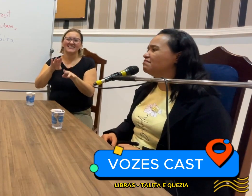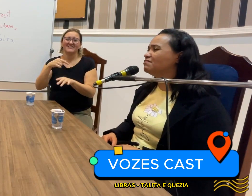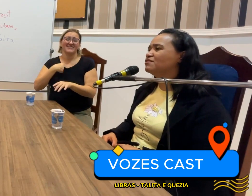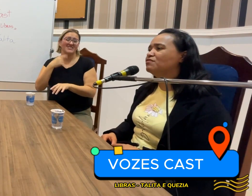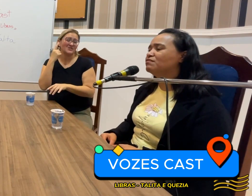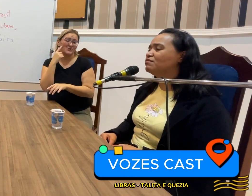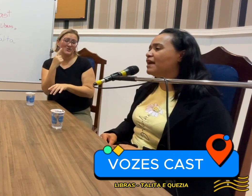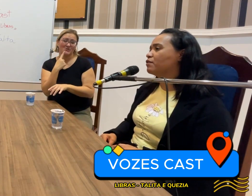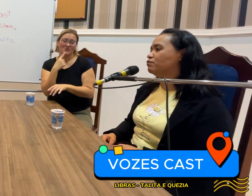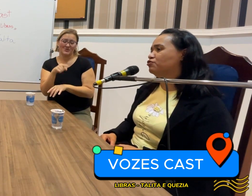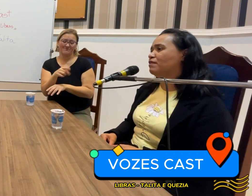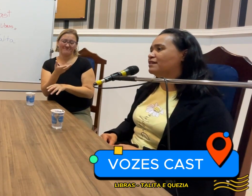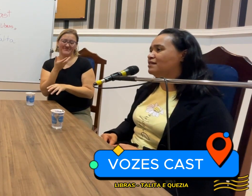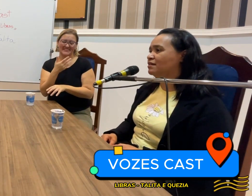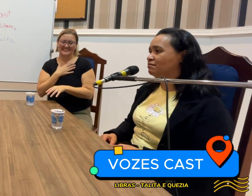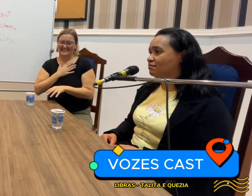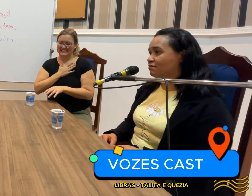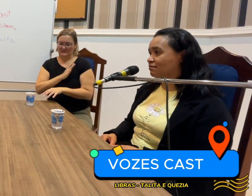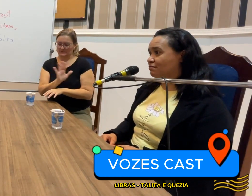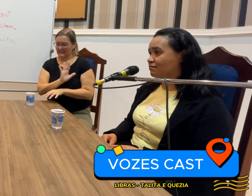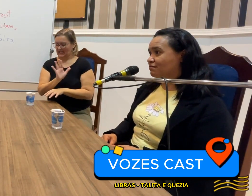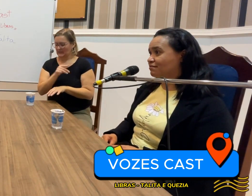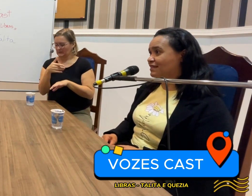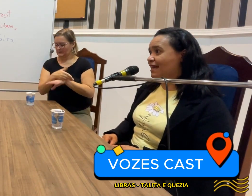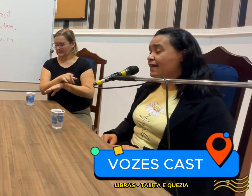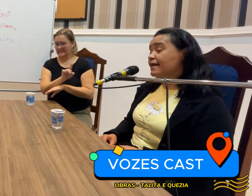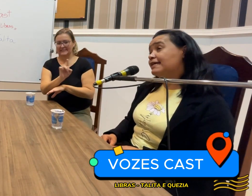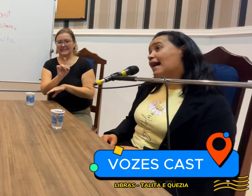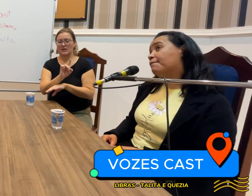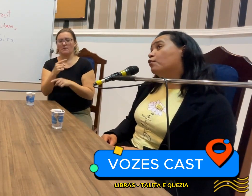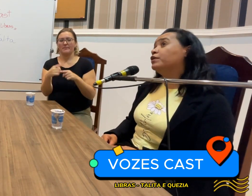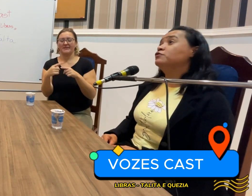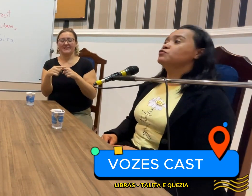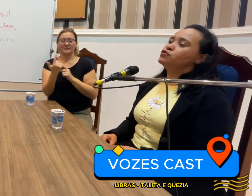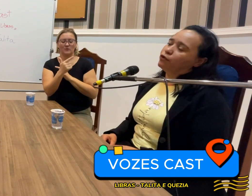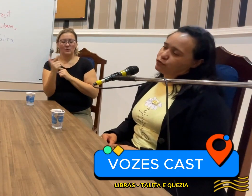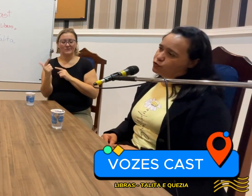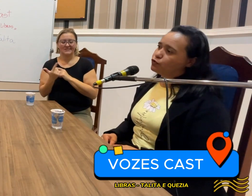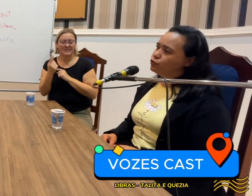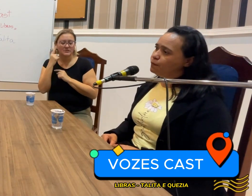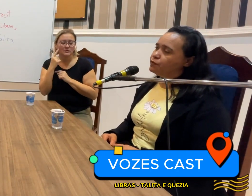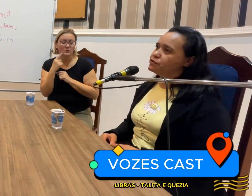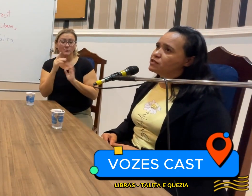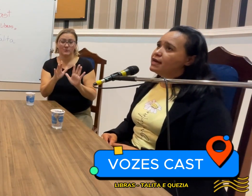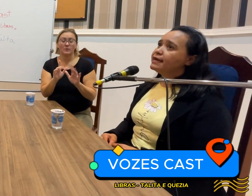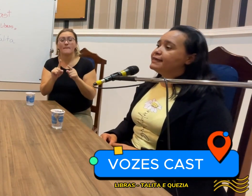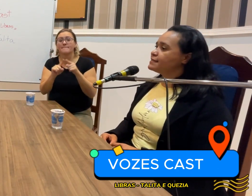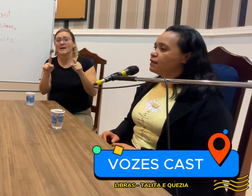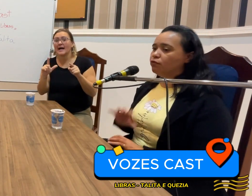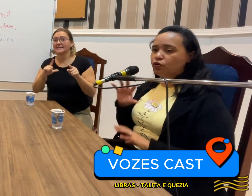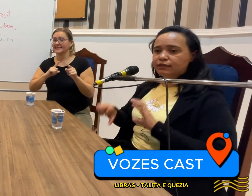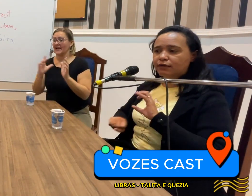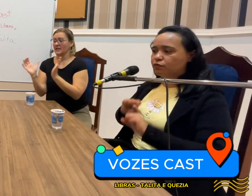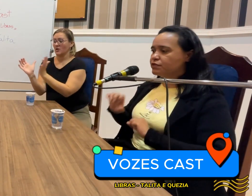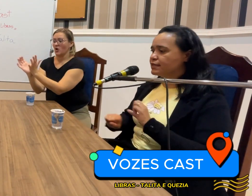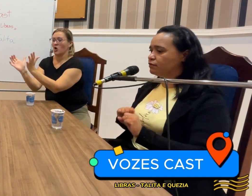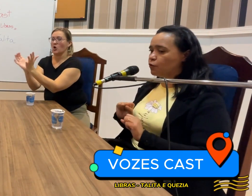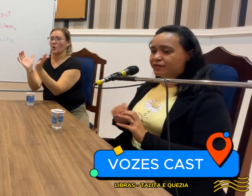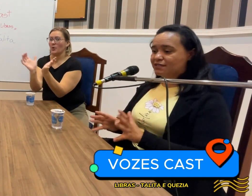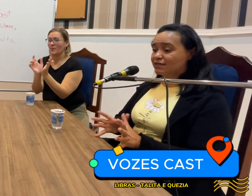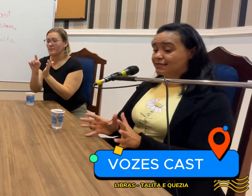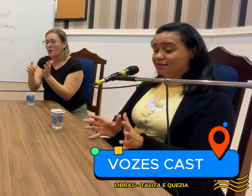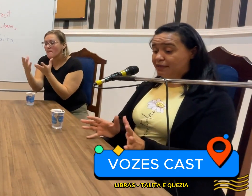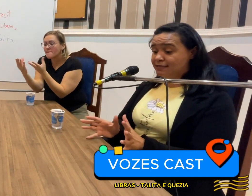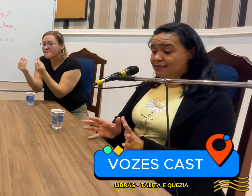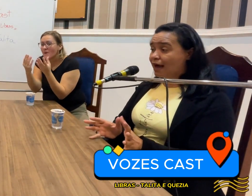ai, não quero continuar aqui. Exato. Né? E há muitos outros grupos que estão lutando, buscando.